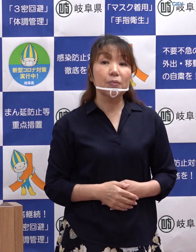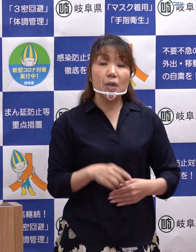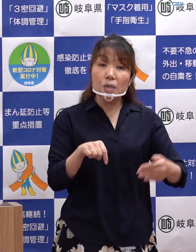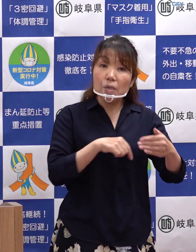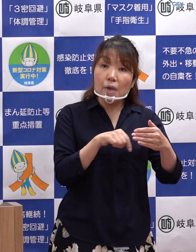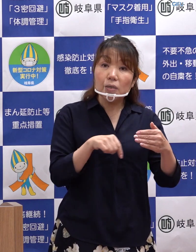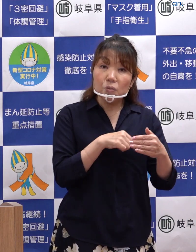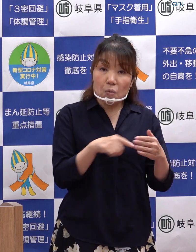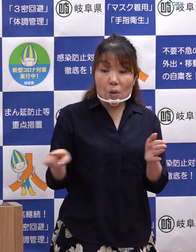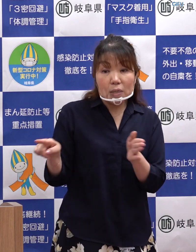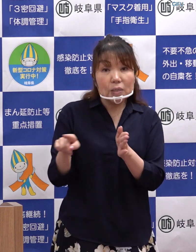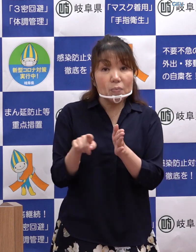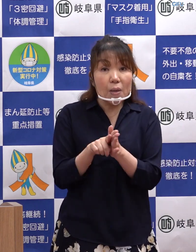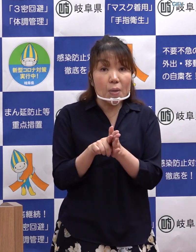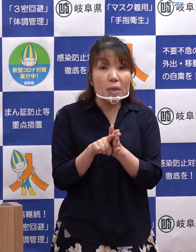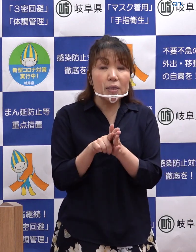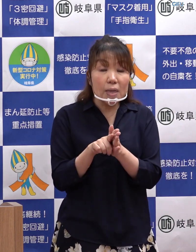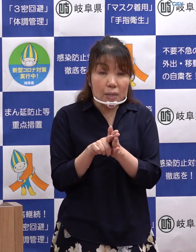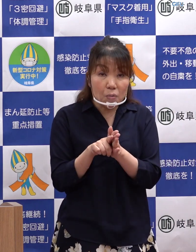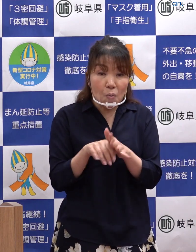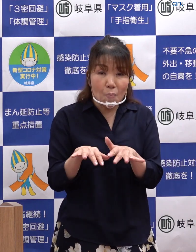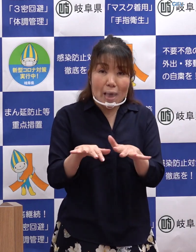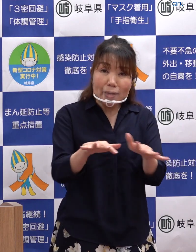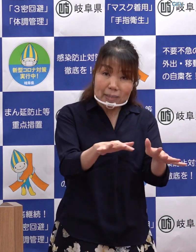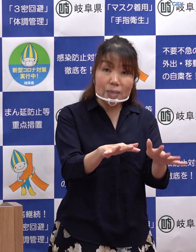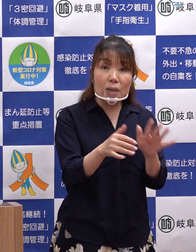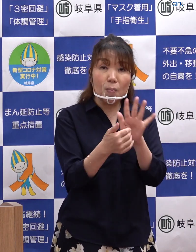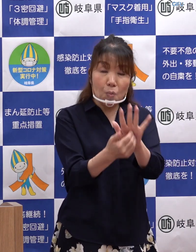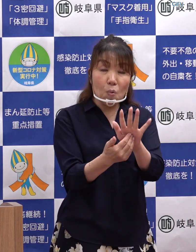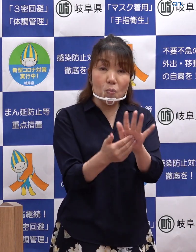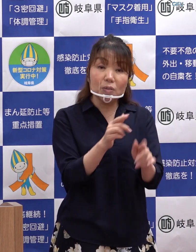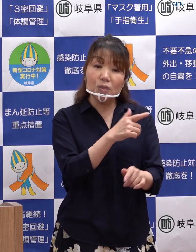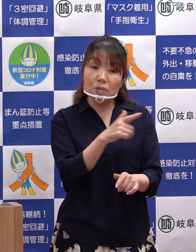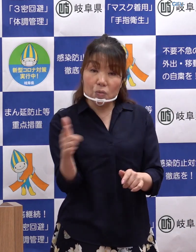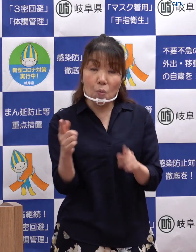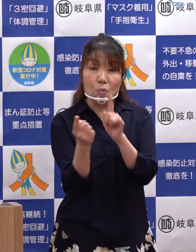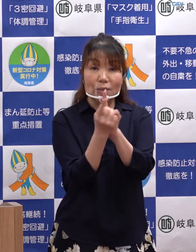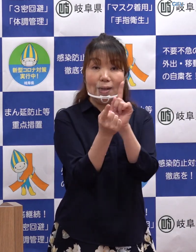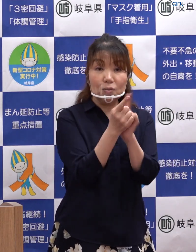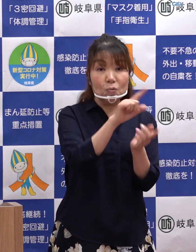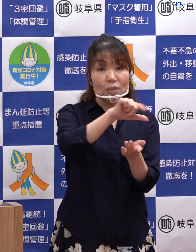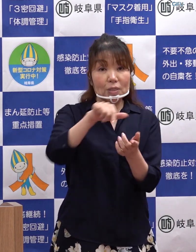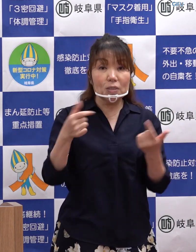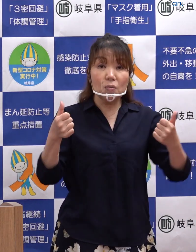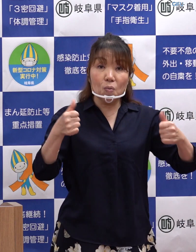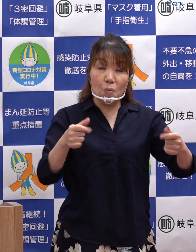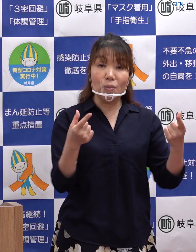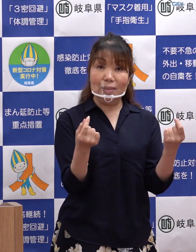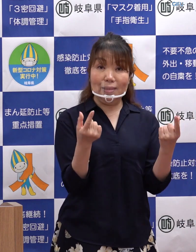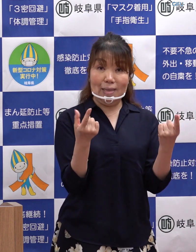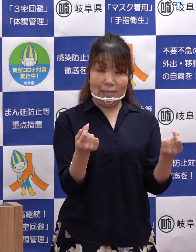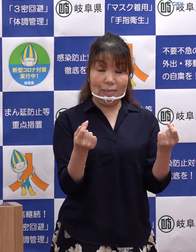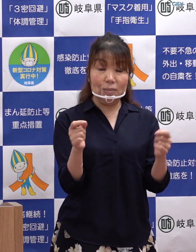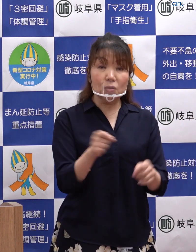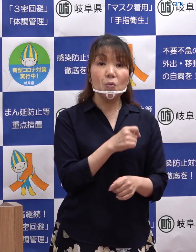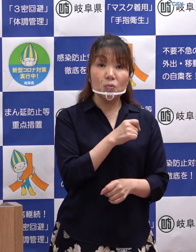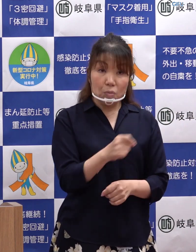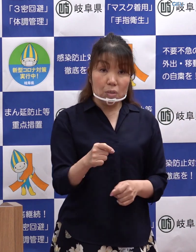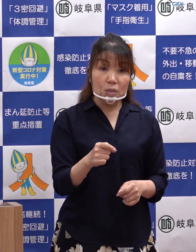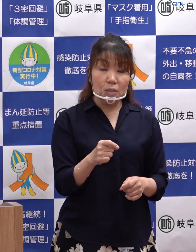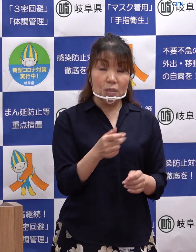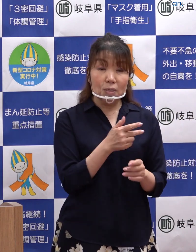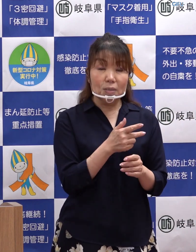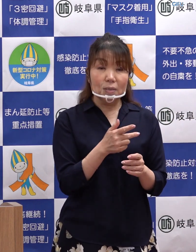内容的にはこれまでのまん延防止等重点措置の対象区域と同じでございまして、特に終